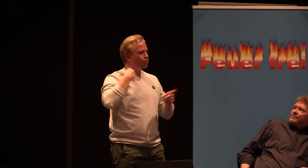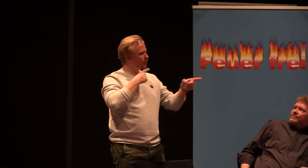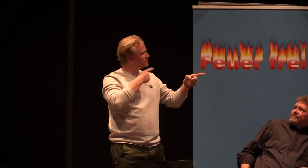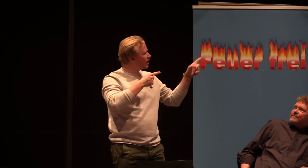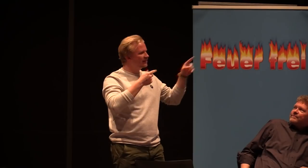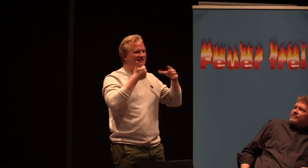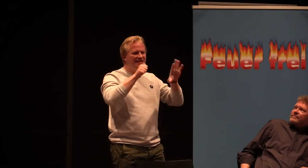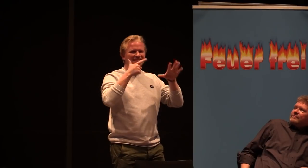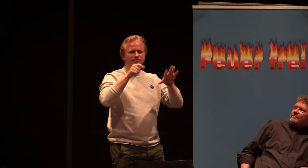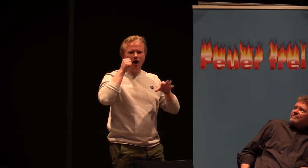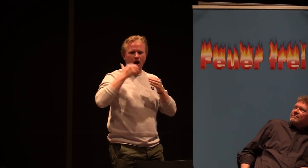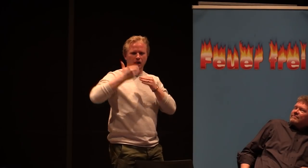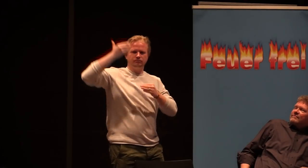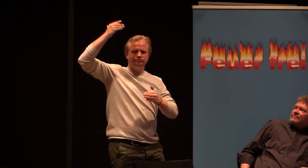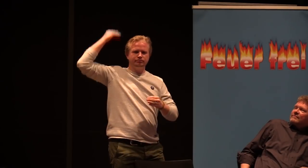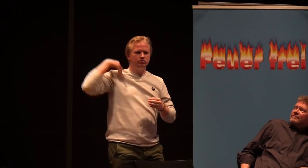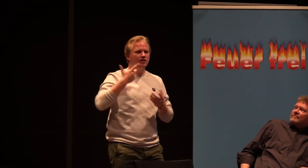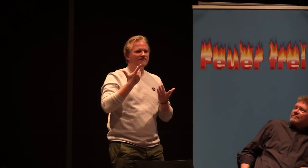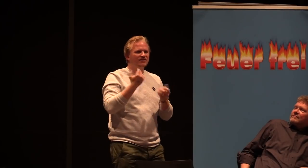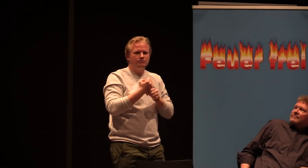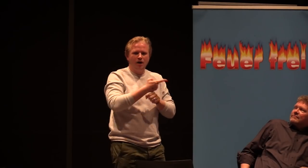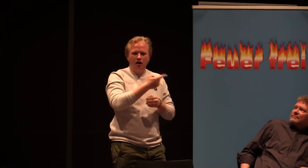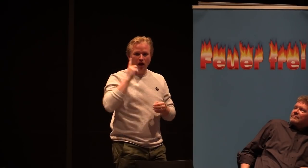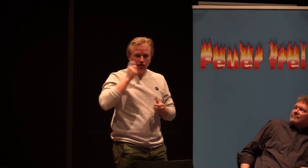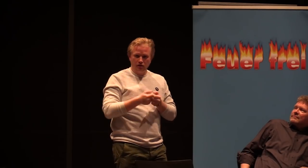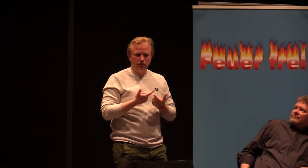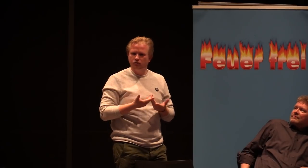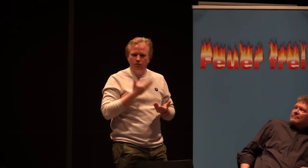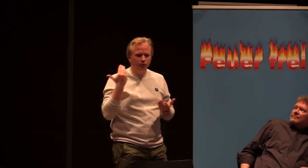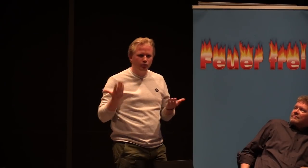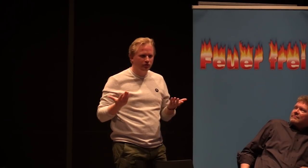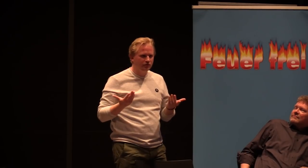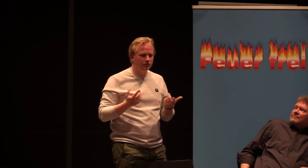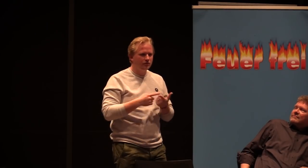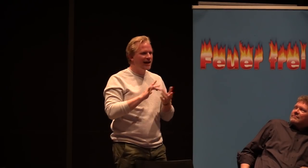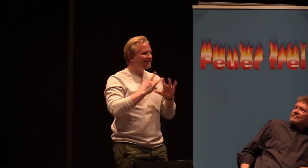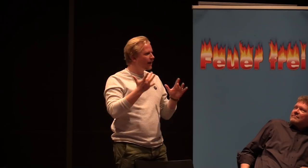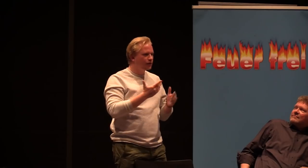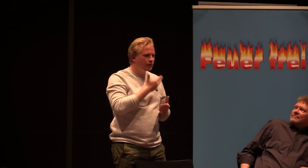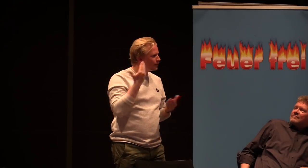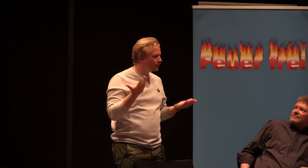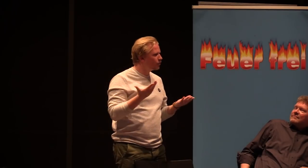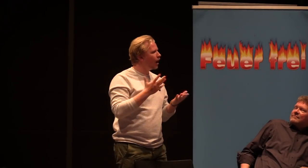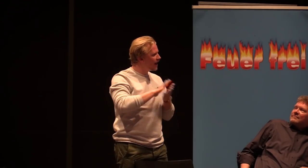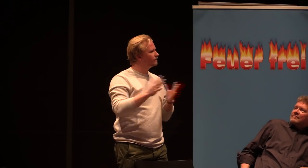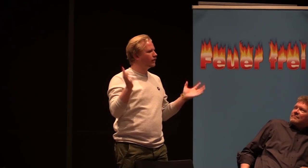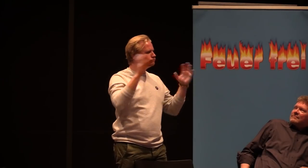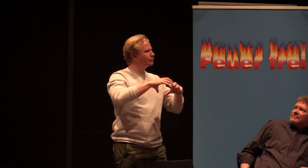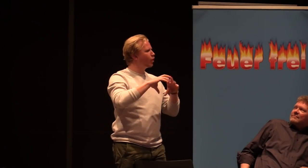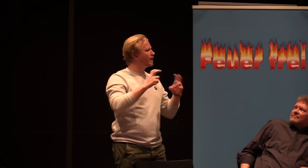auch ein Gedanke davon. Du sprachst ja gerade davon, ne, es sind so viele jetzt